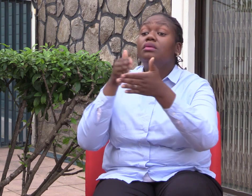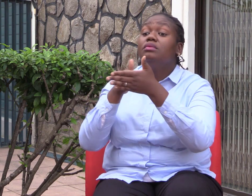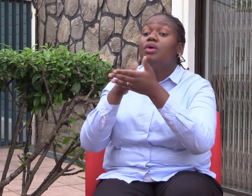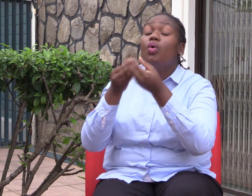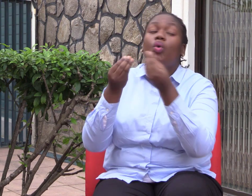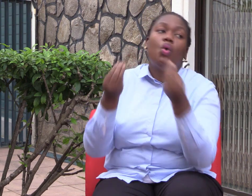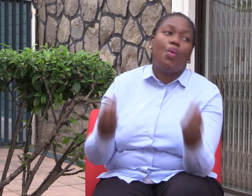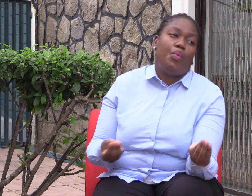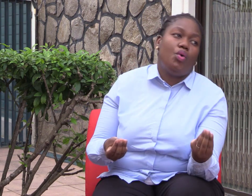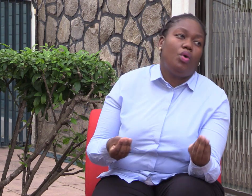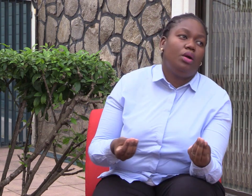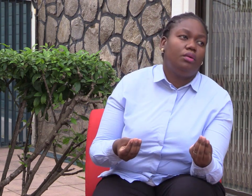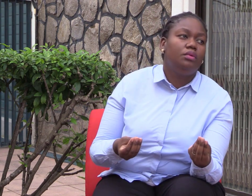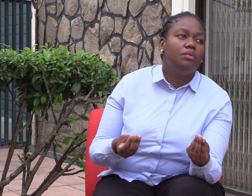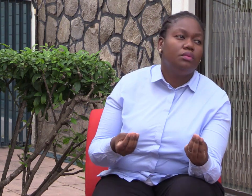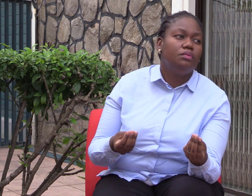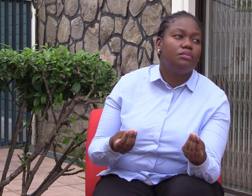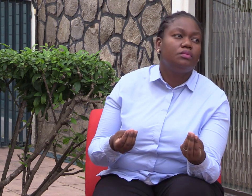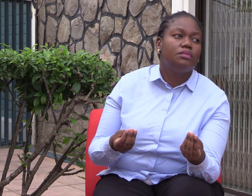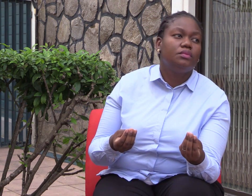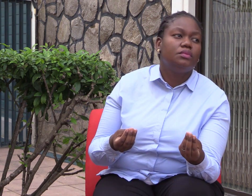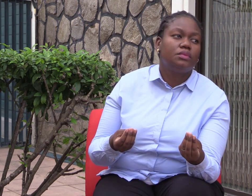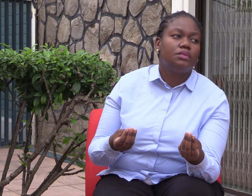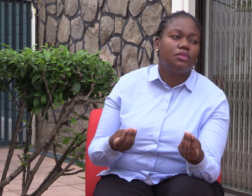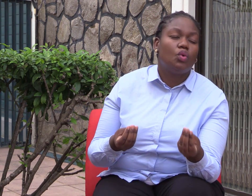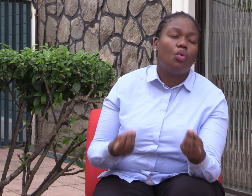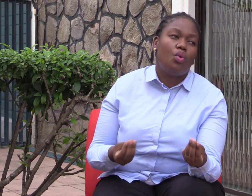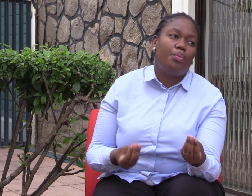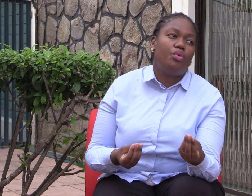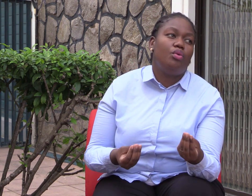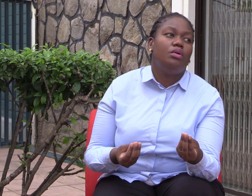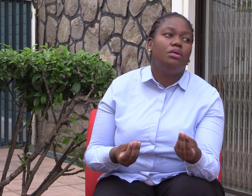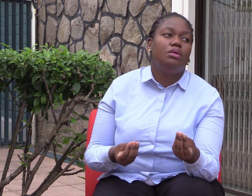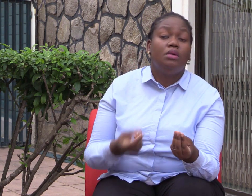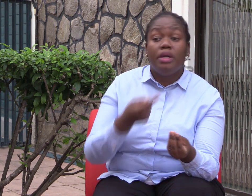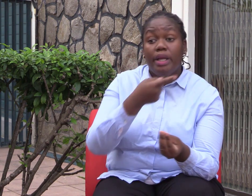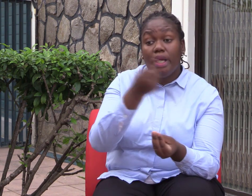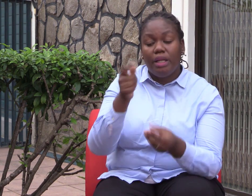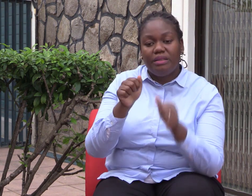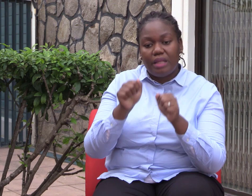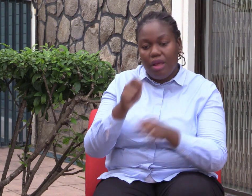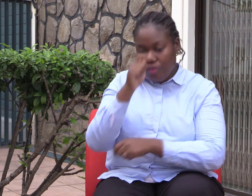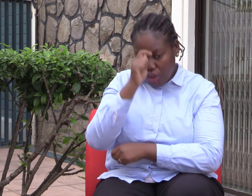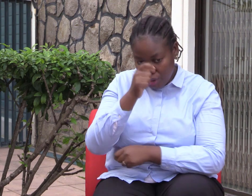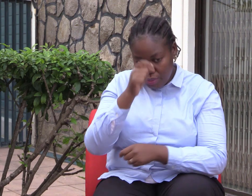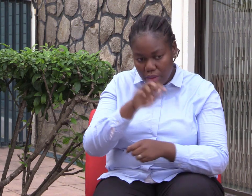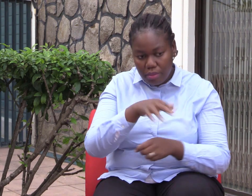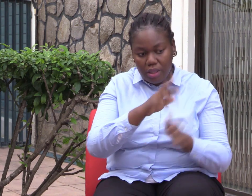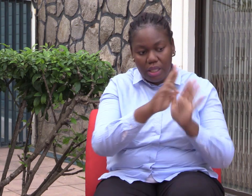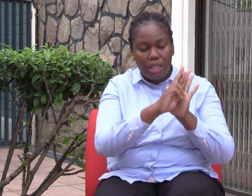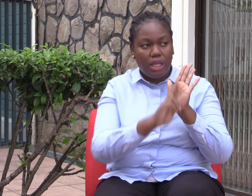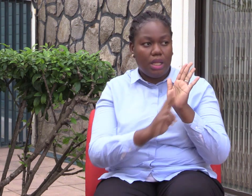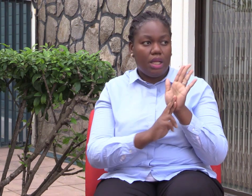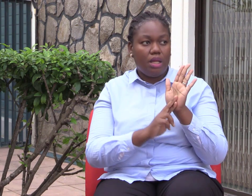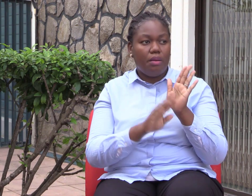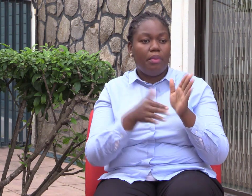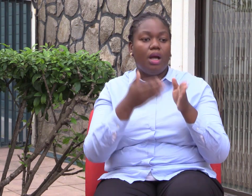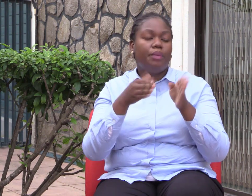já está dentro do transporte, onde é que essa pessoa deve estar, onde é que deve estar sentada? Então, eu acho que é algo que precisamos de